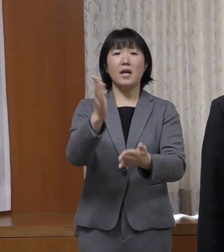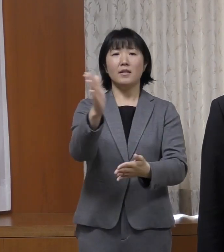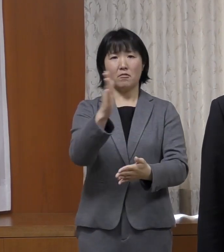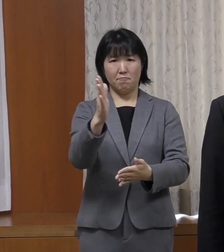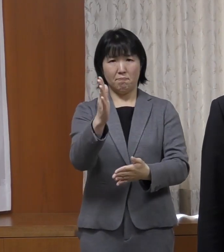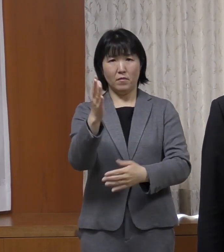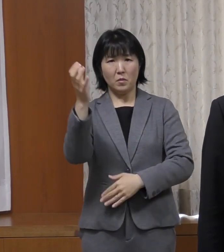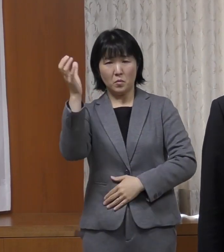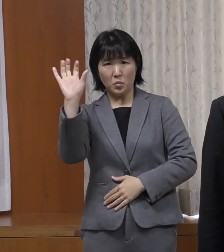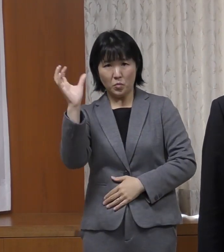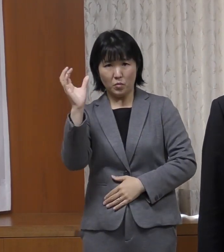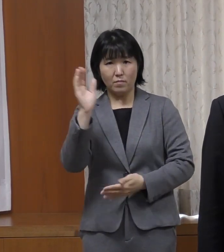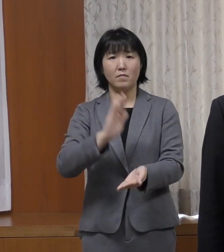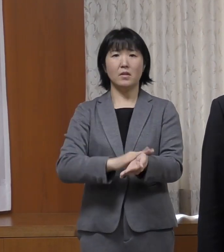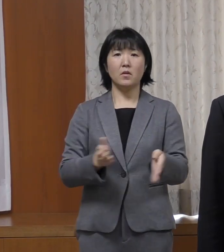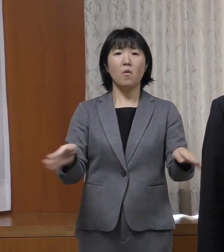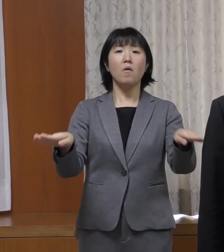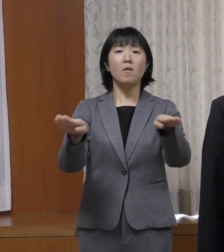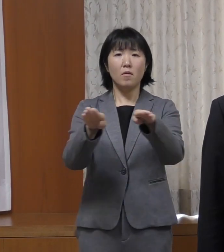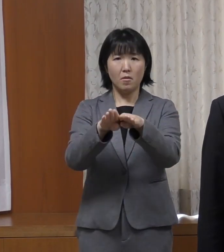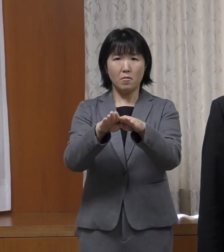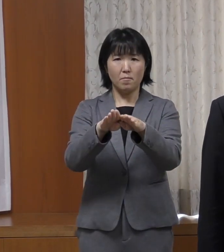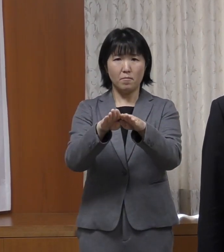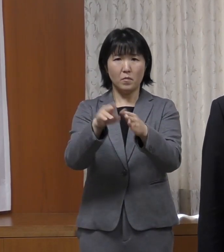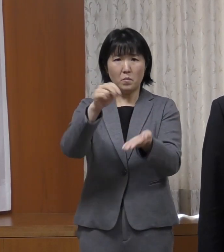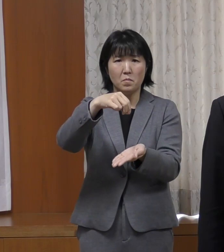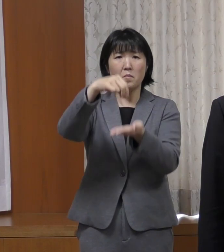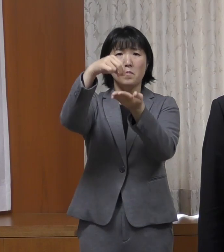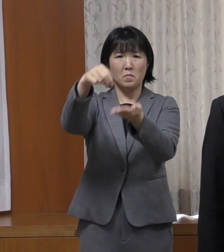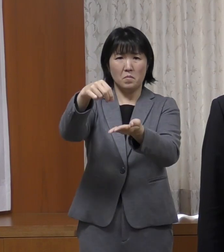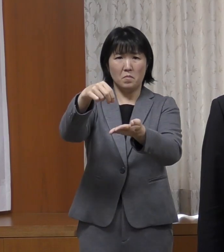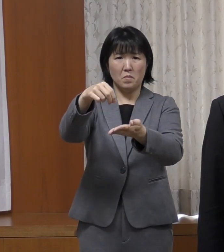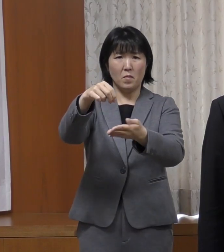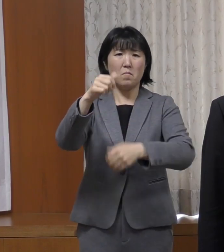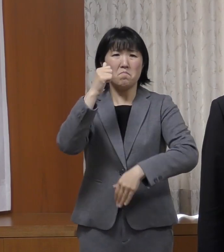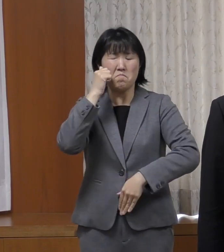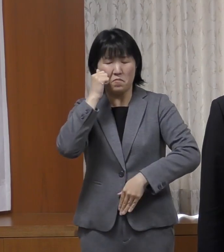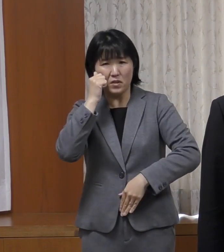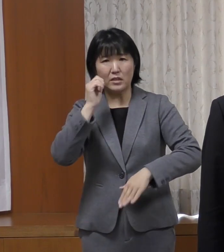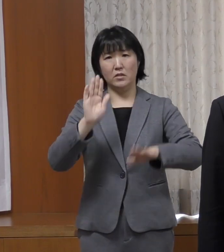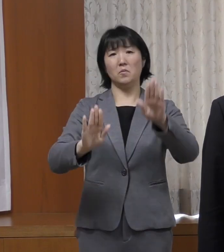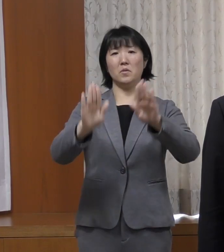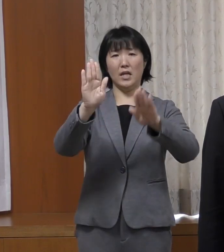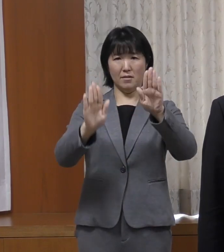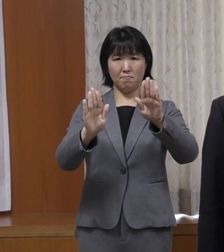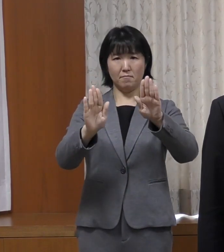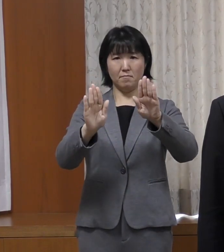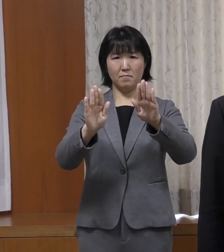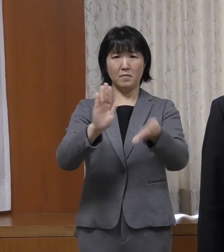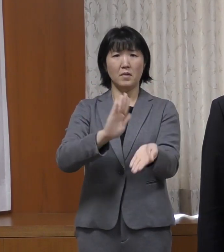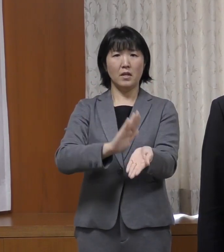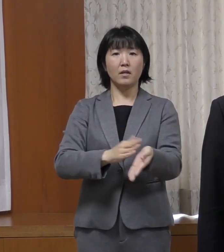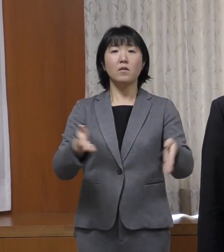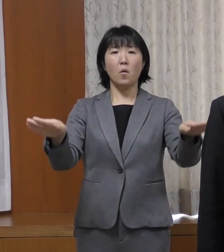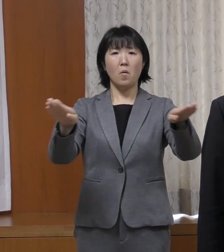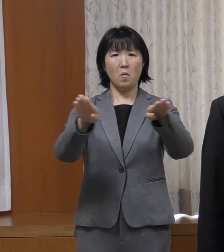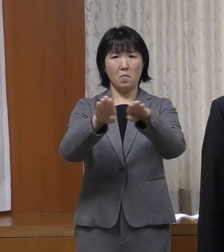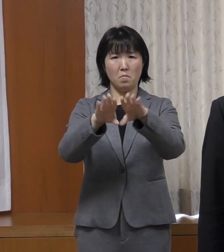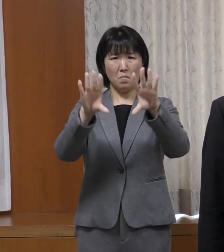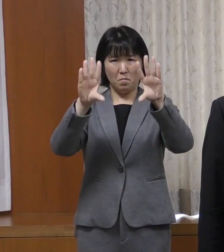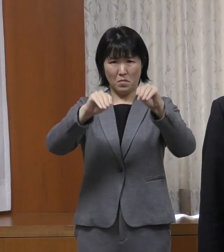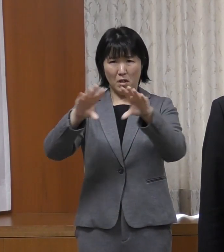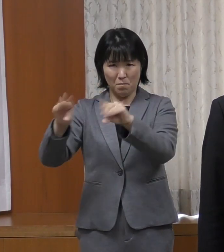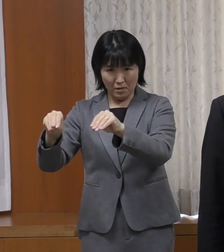一般医療の提供にも困難を極め、医療崩壊の危機に直面しかねません。